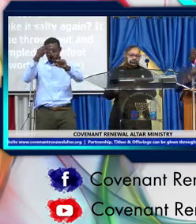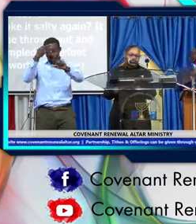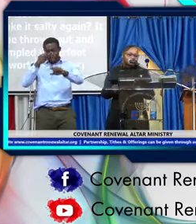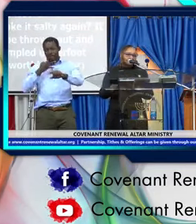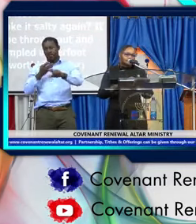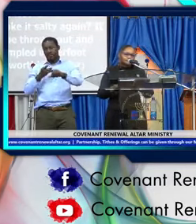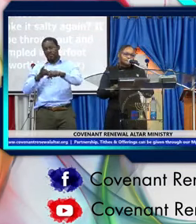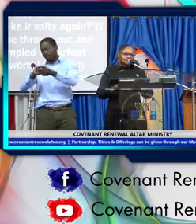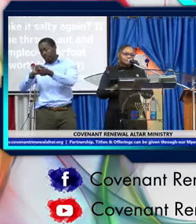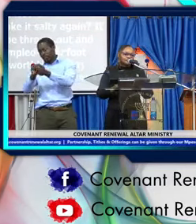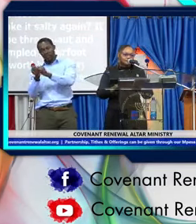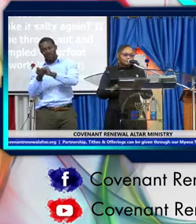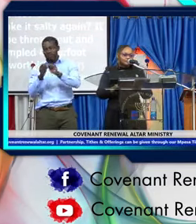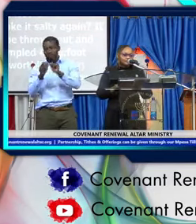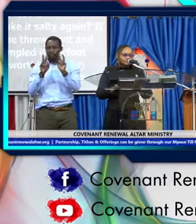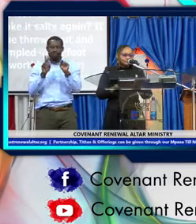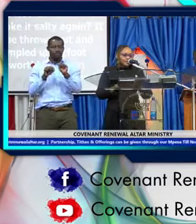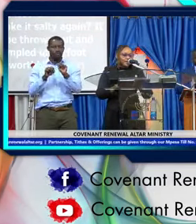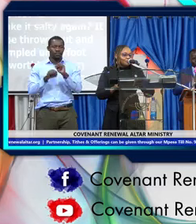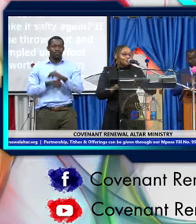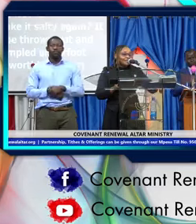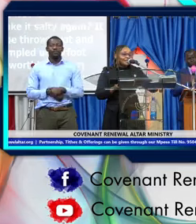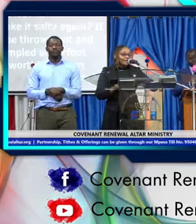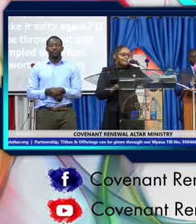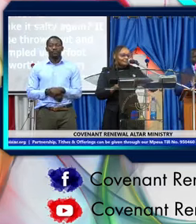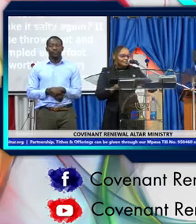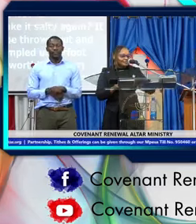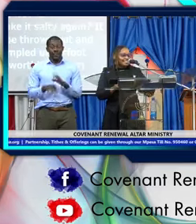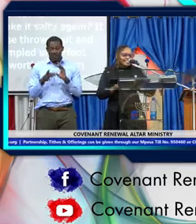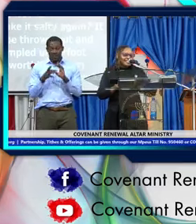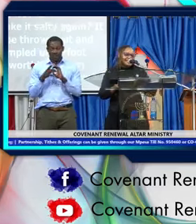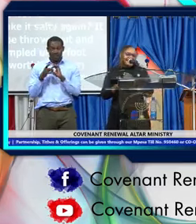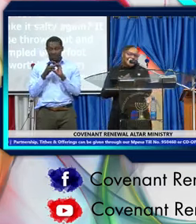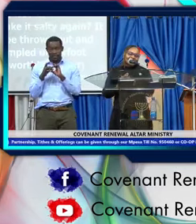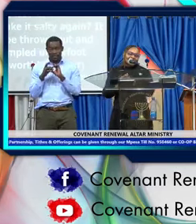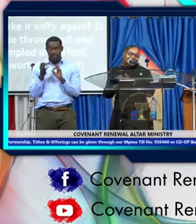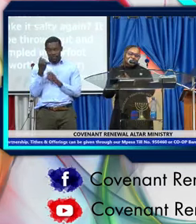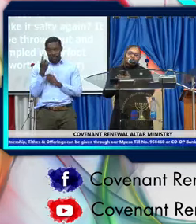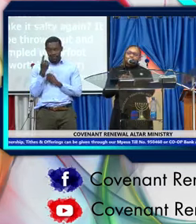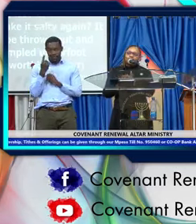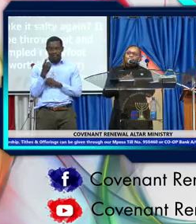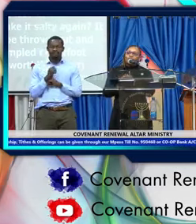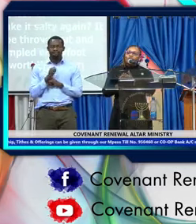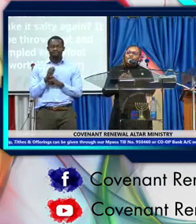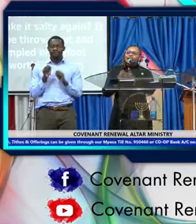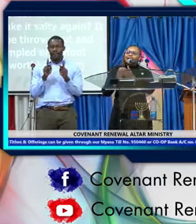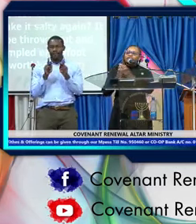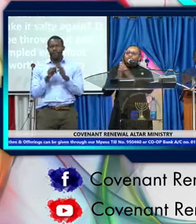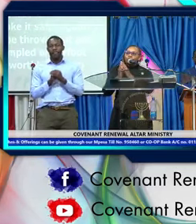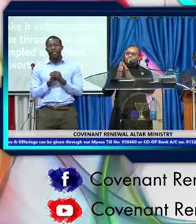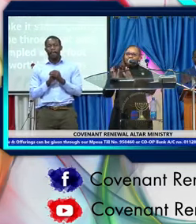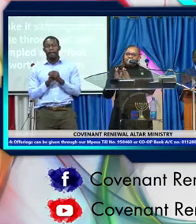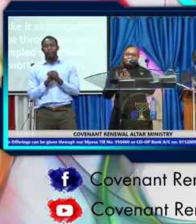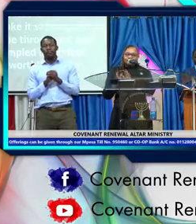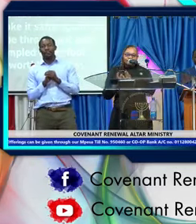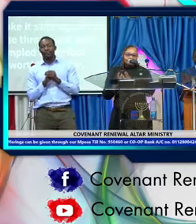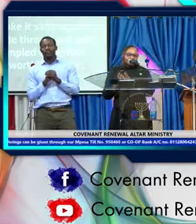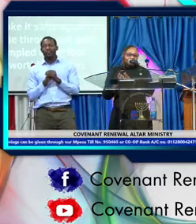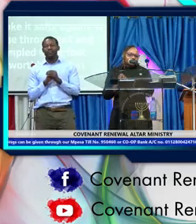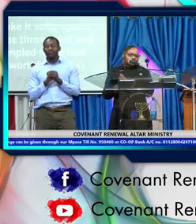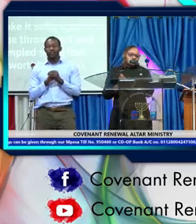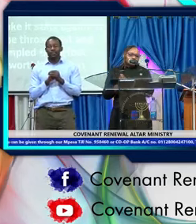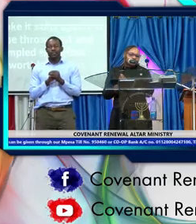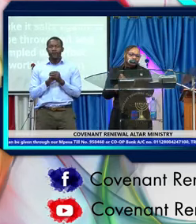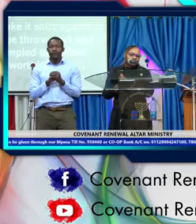kubadilika kuonyesha hiyo hali. Are we together? Je, tuko pamoja? Yes. So to be, kwa